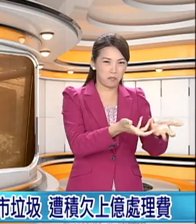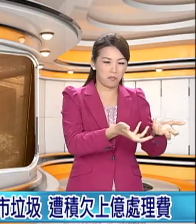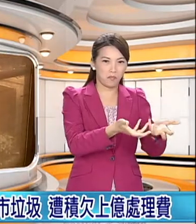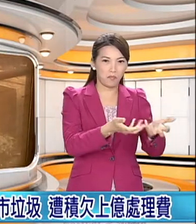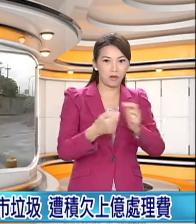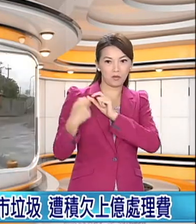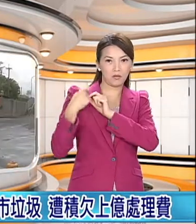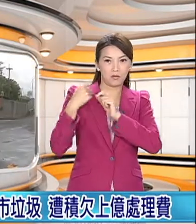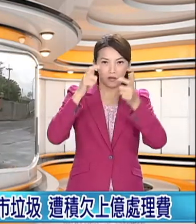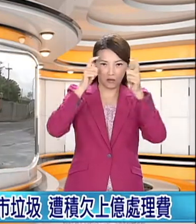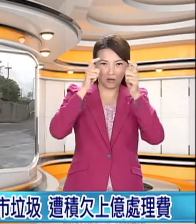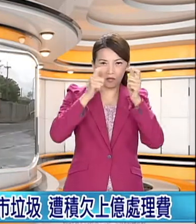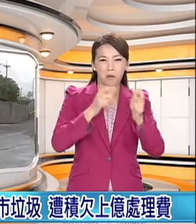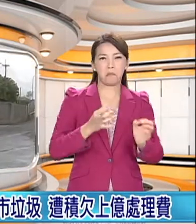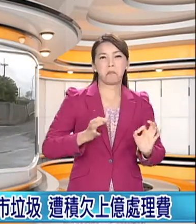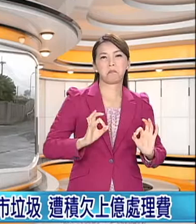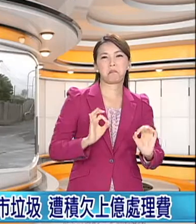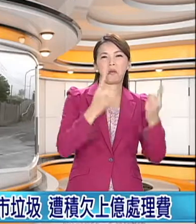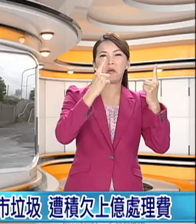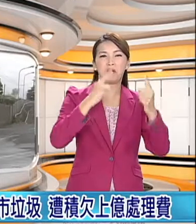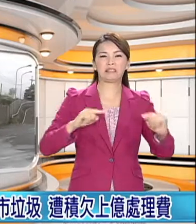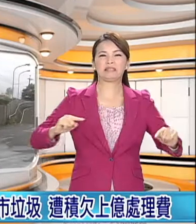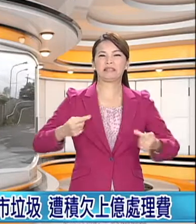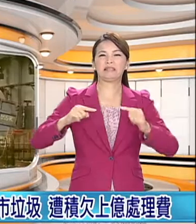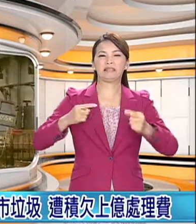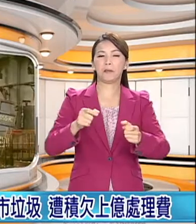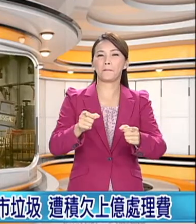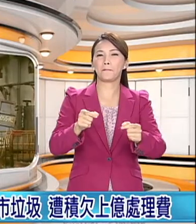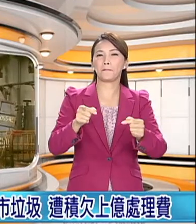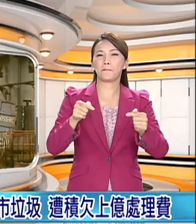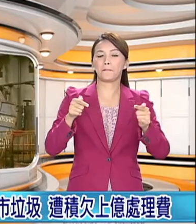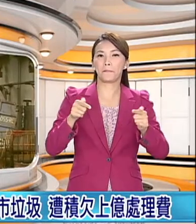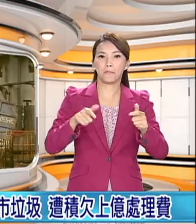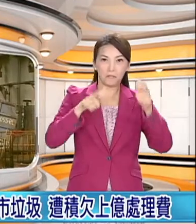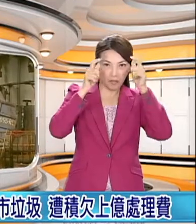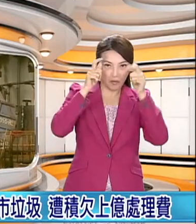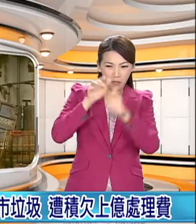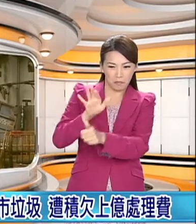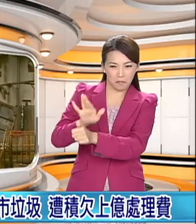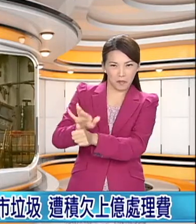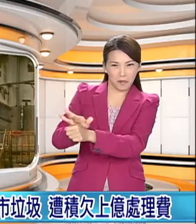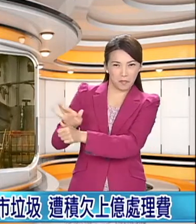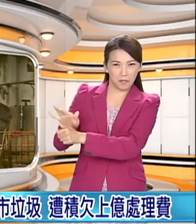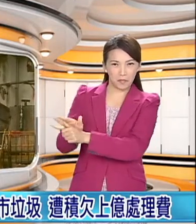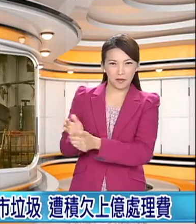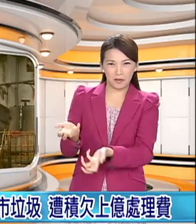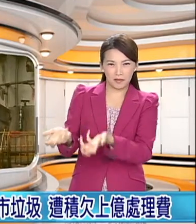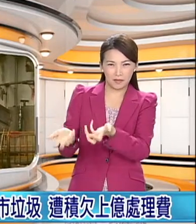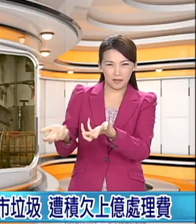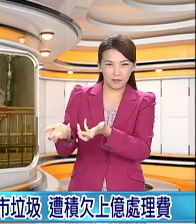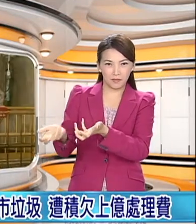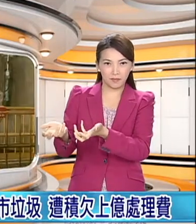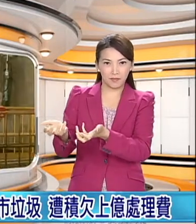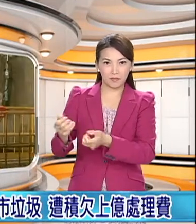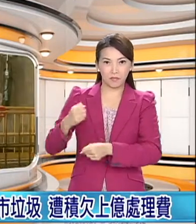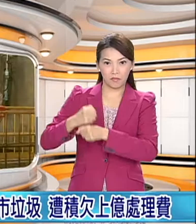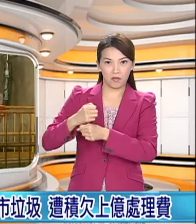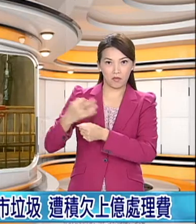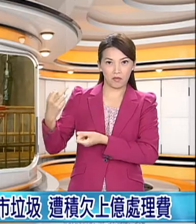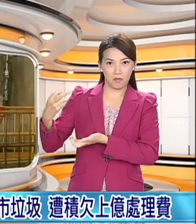却因为调涨费率引发争议，尤其这一些县市积欠高雄市的垃圾代理